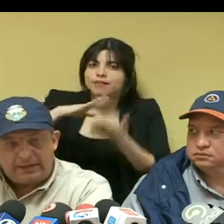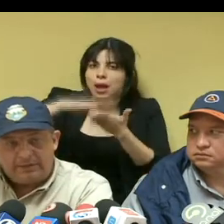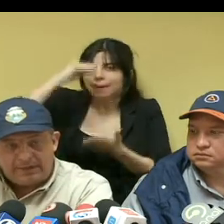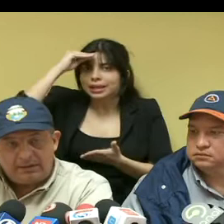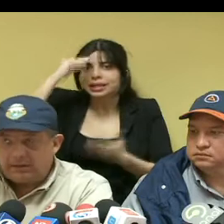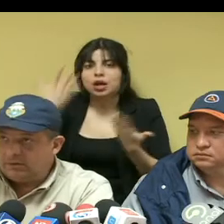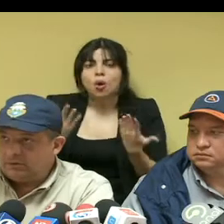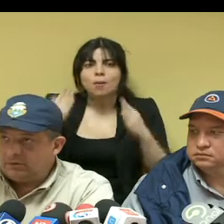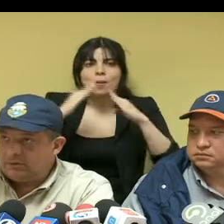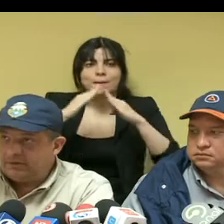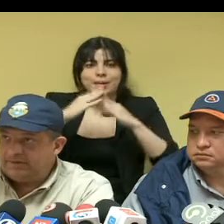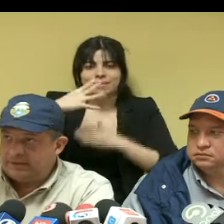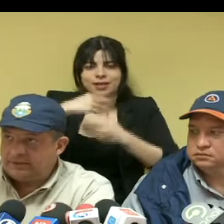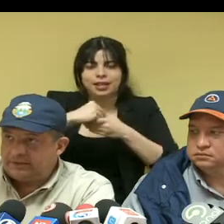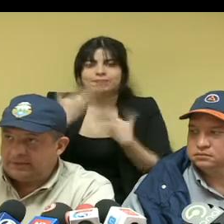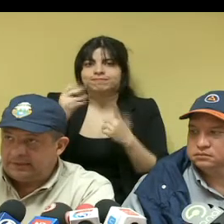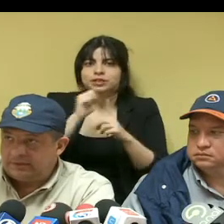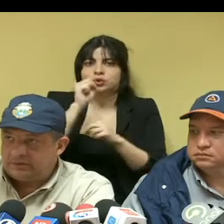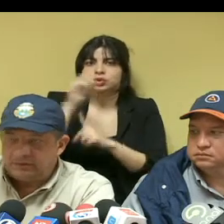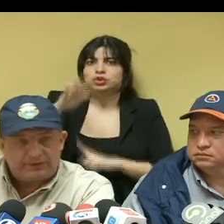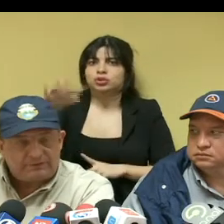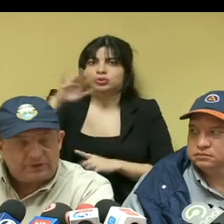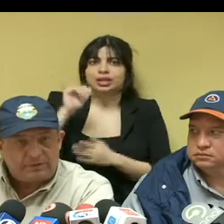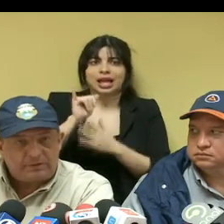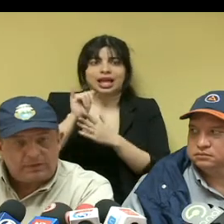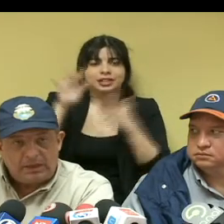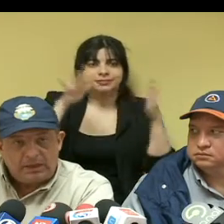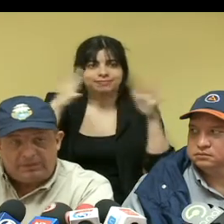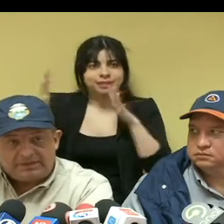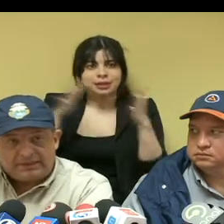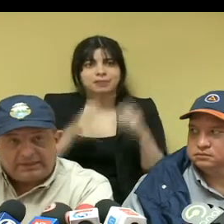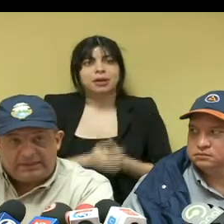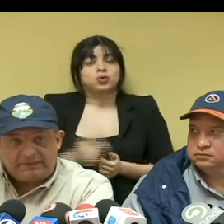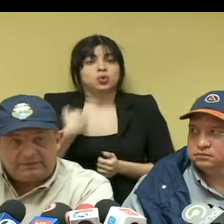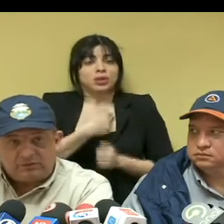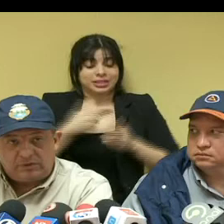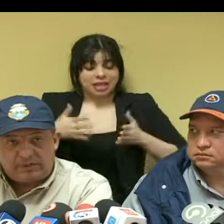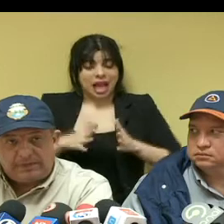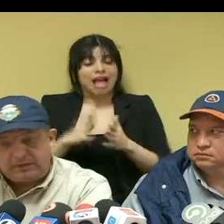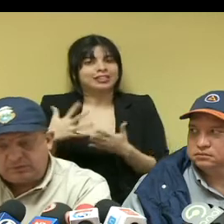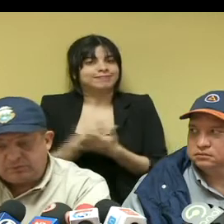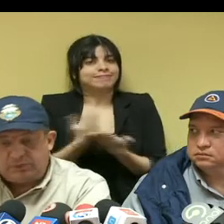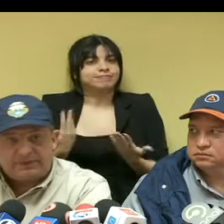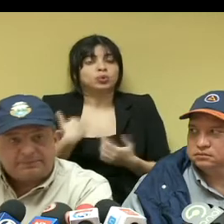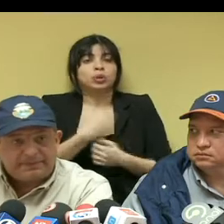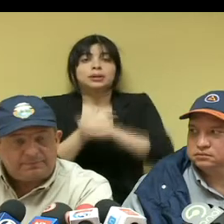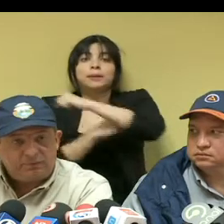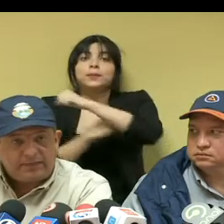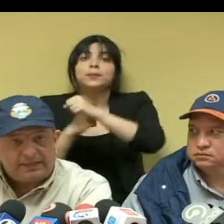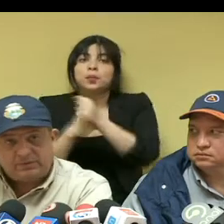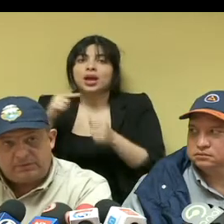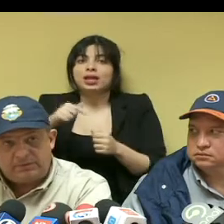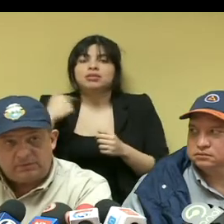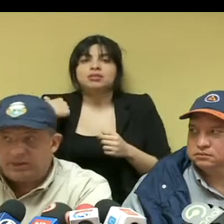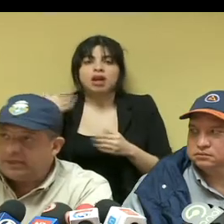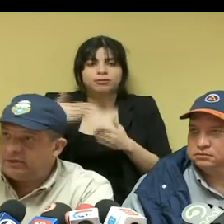aprender a vivir con los efectos de estos fenómenos. Nuestras carreteras, desafortunadamente, nuestros puentes pasan por